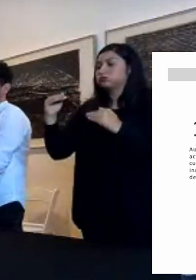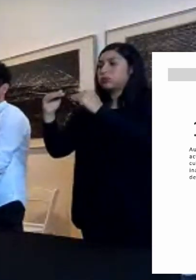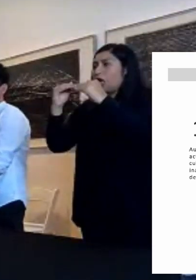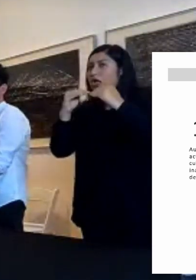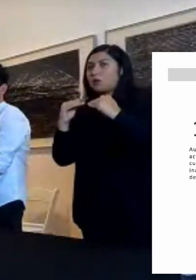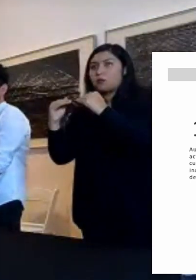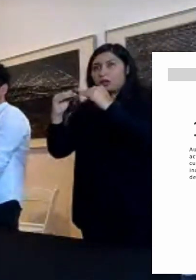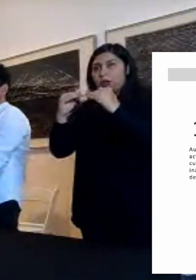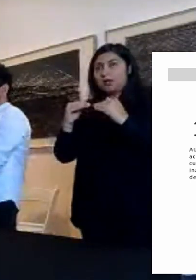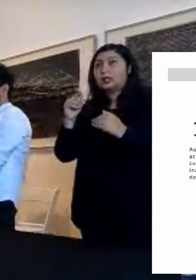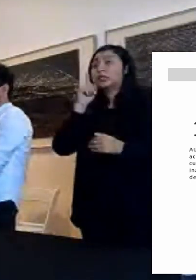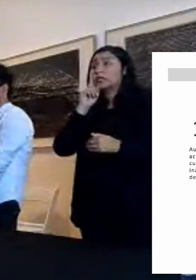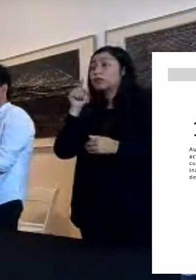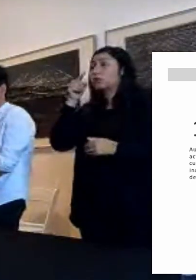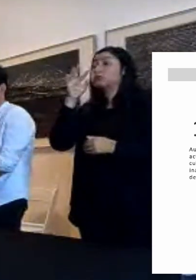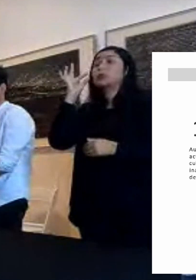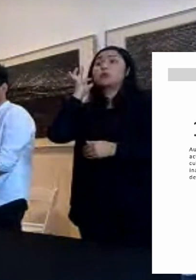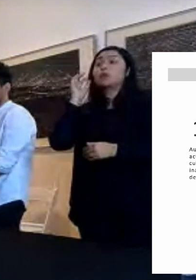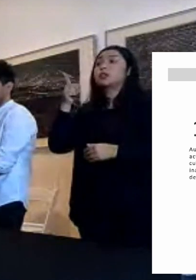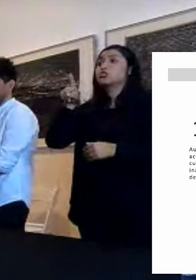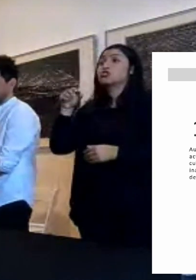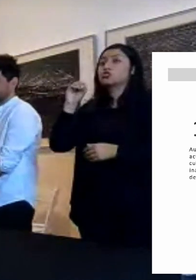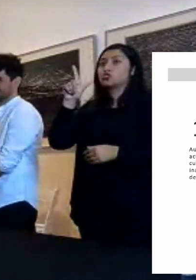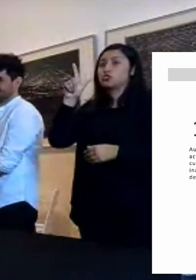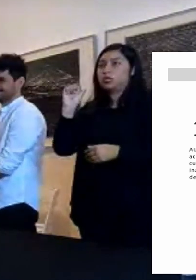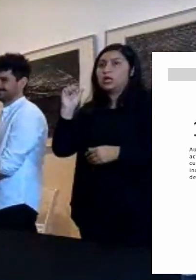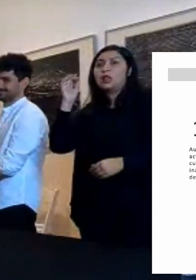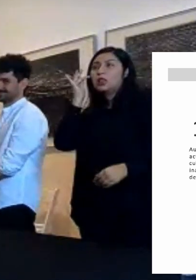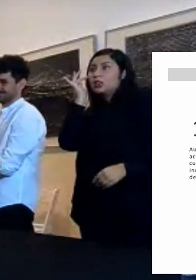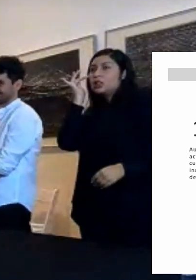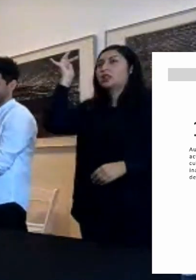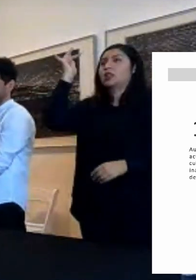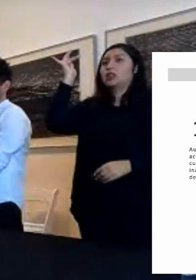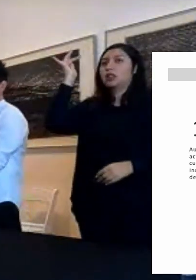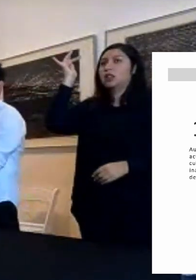Sole, que hicimos una genio en poder